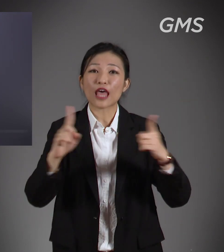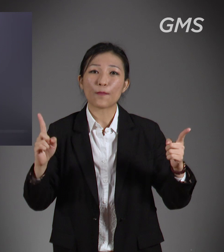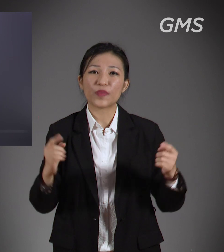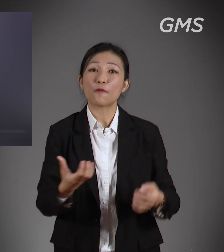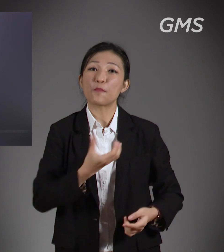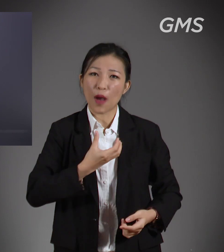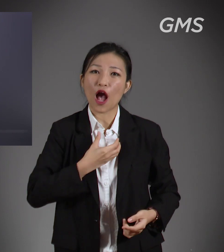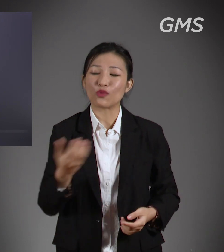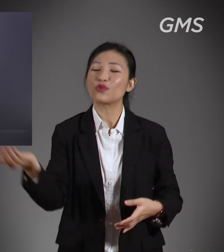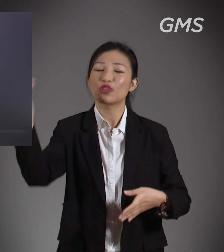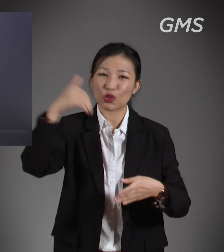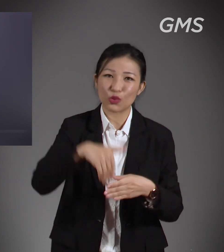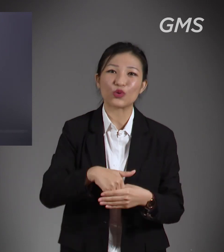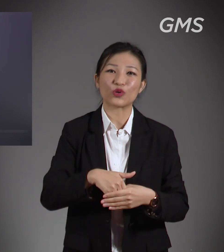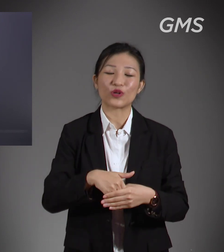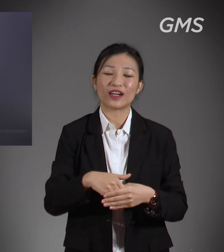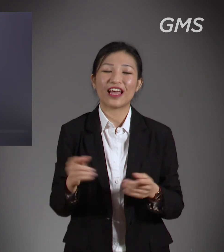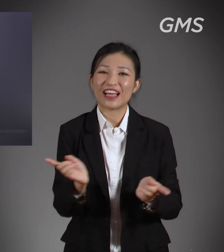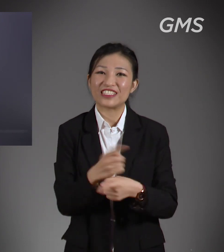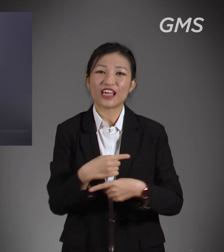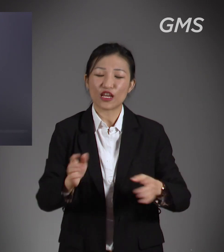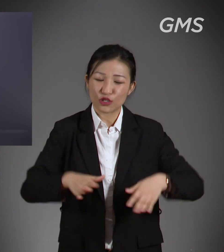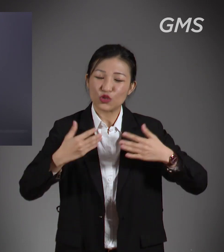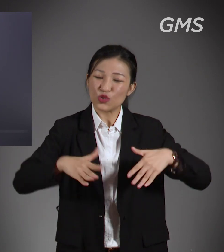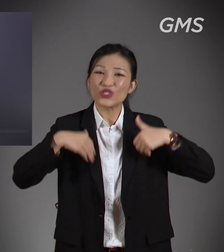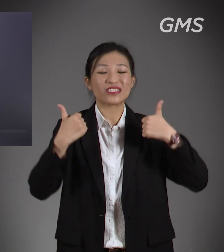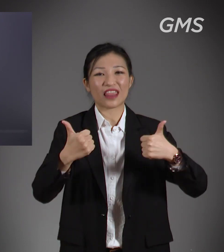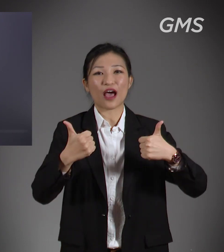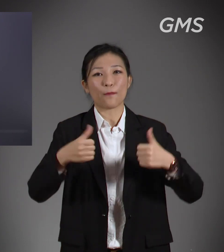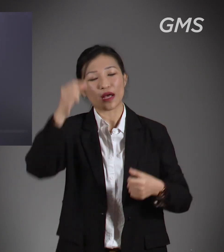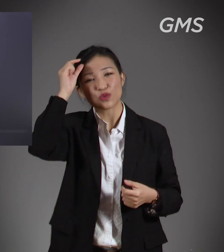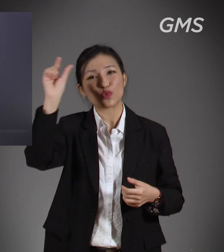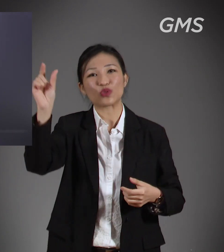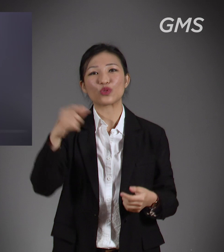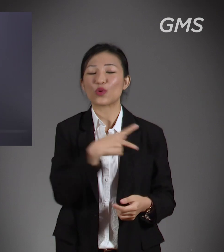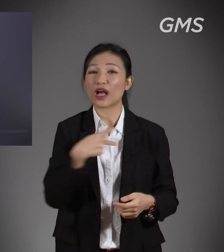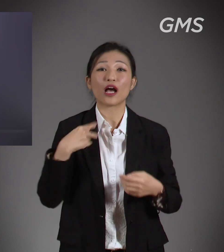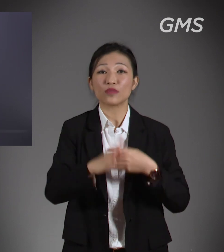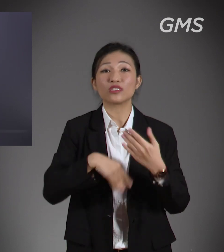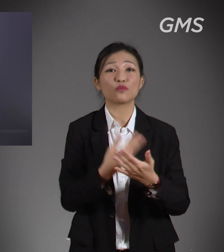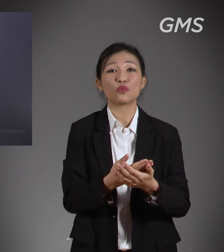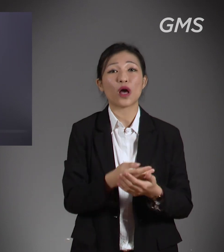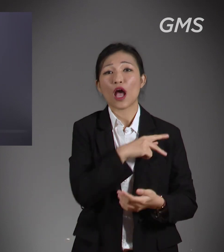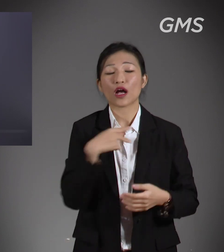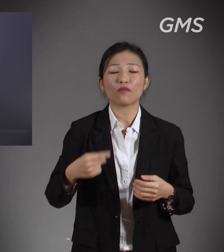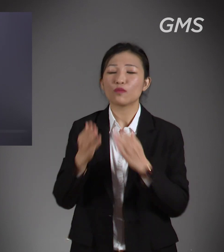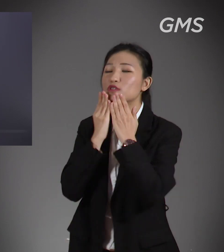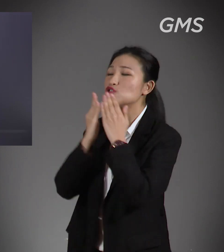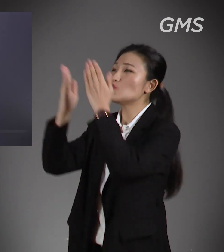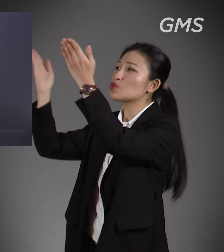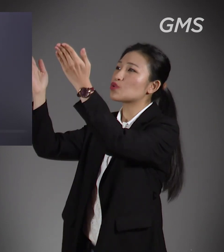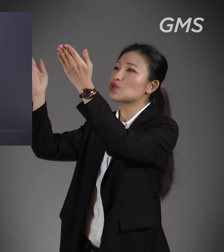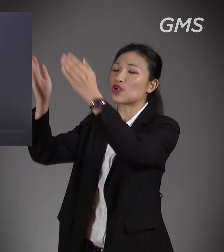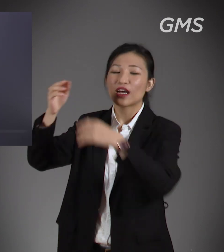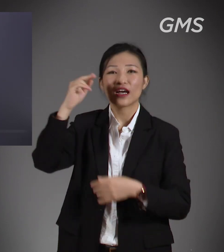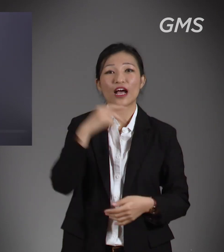menjadi juru selamat bagi kami semua. Kami sungguh bersyukur Tuhan, karena kasih-Mu begitu ajaib di dalam hidup